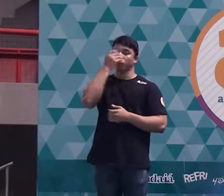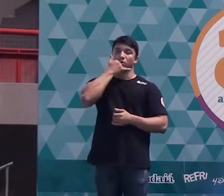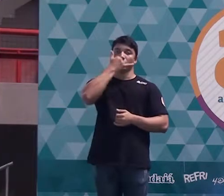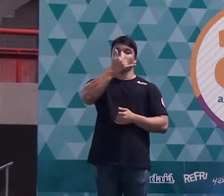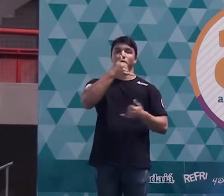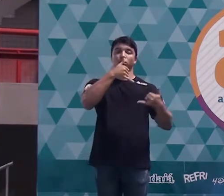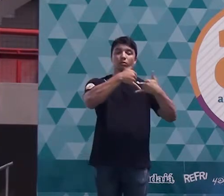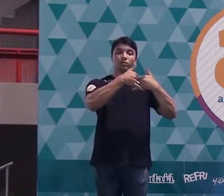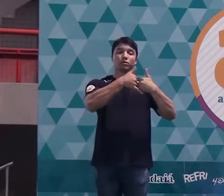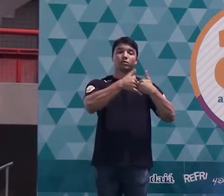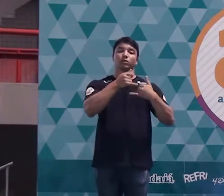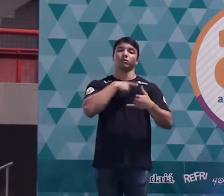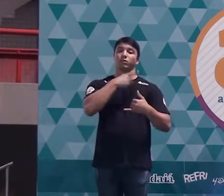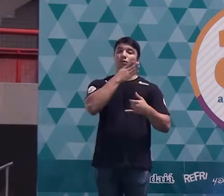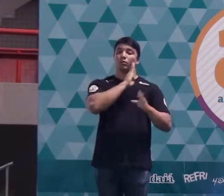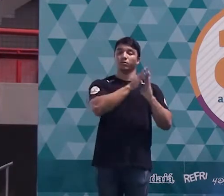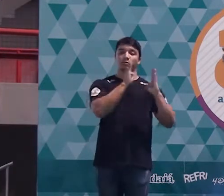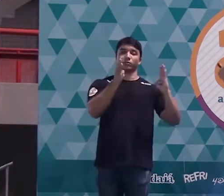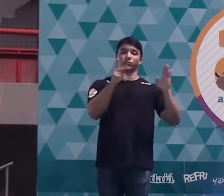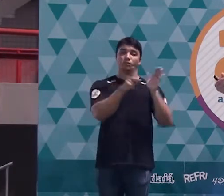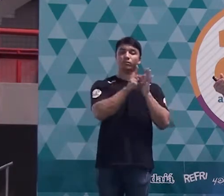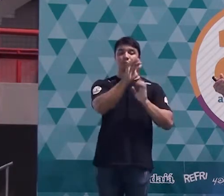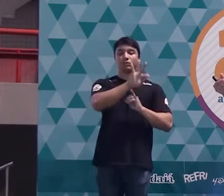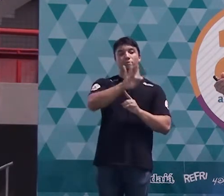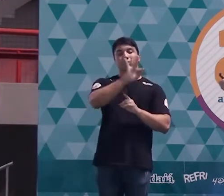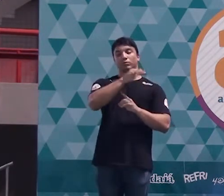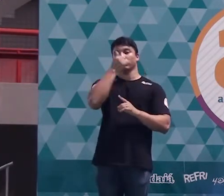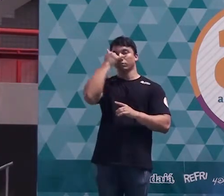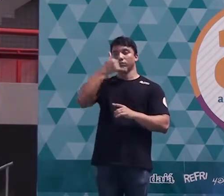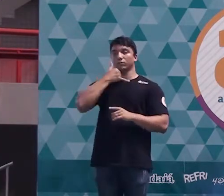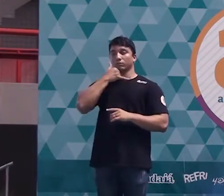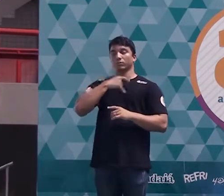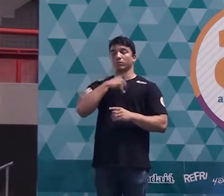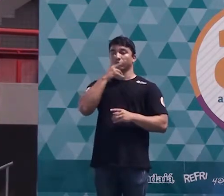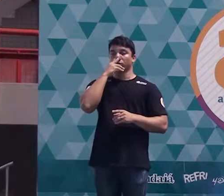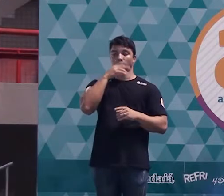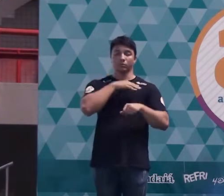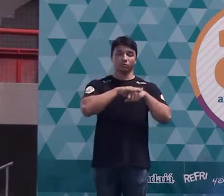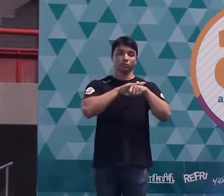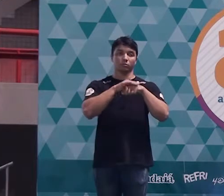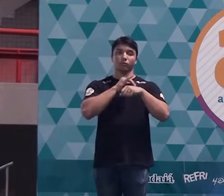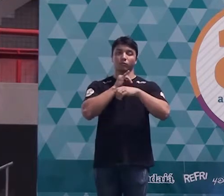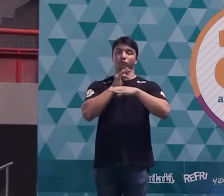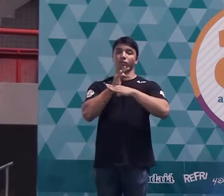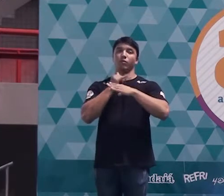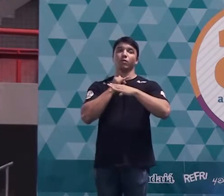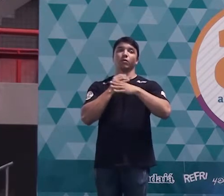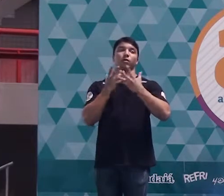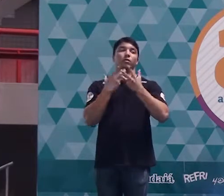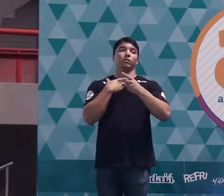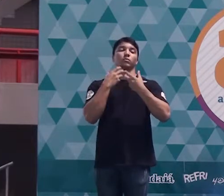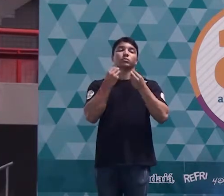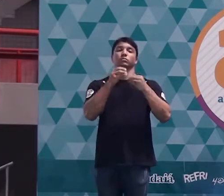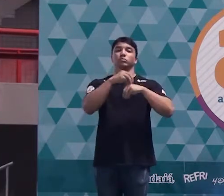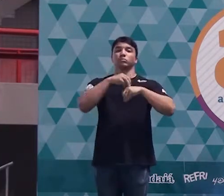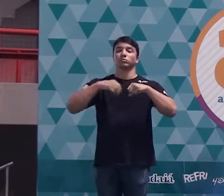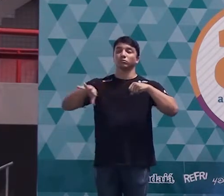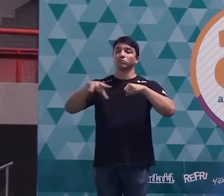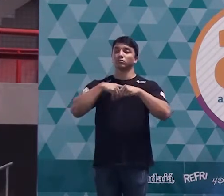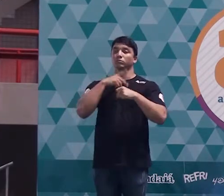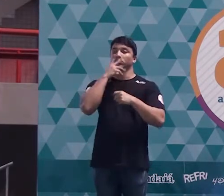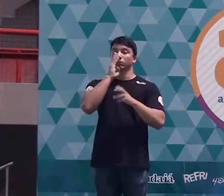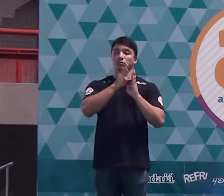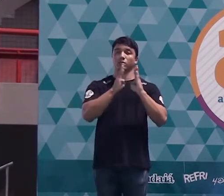para a biblioteca de uma universidade e alguém lá atende. Começa falando formalmente. Por favor, você poderia transferir essa ligação para